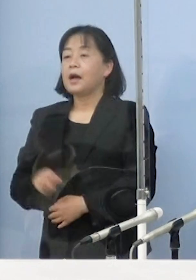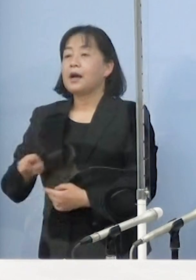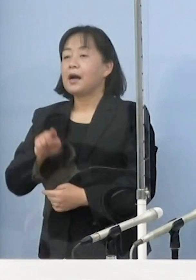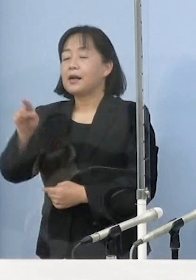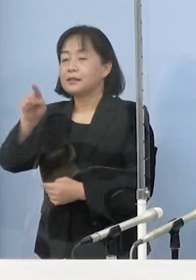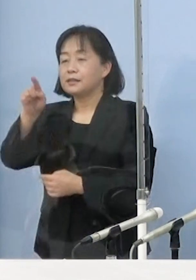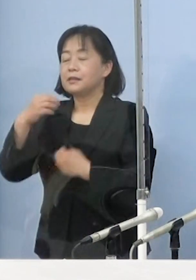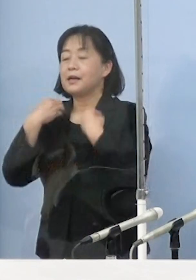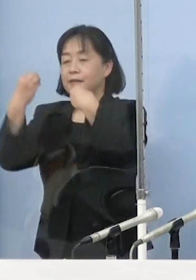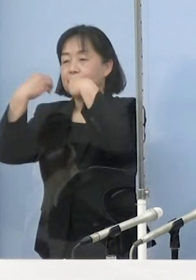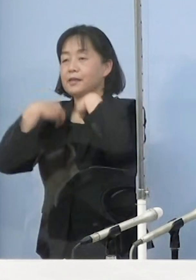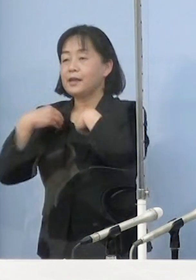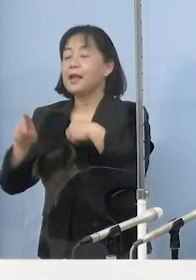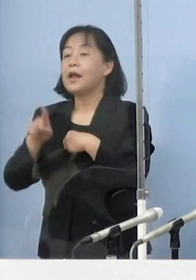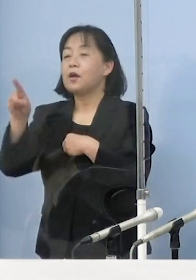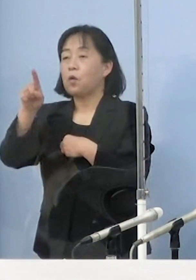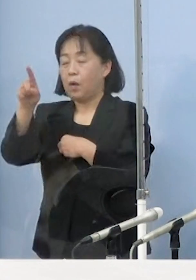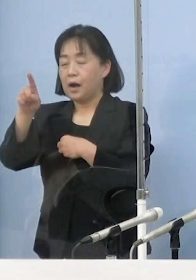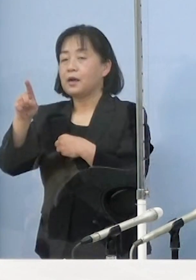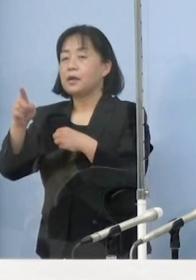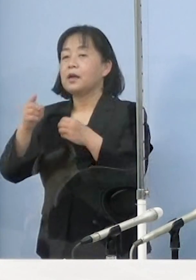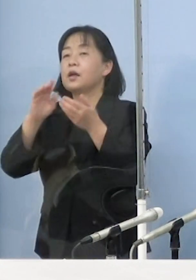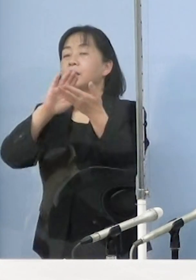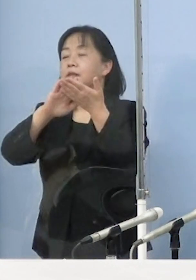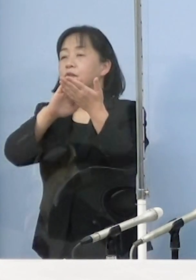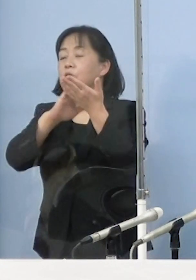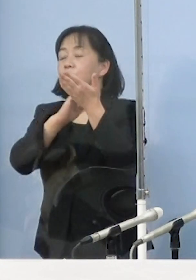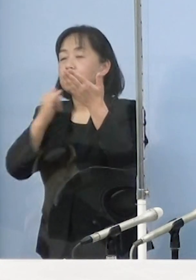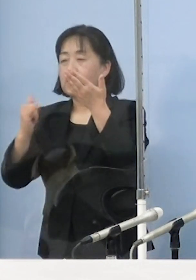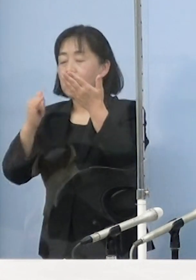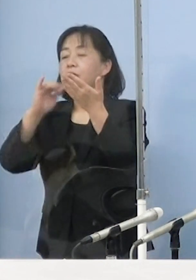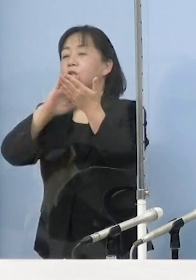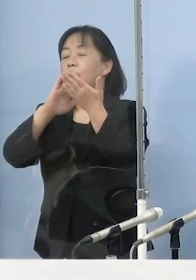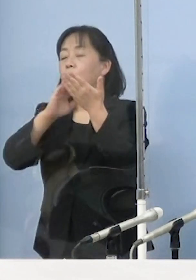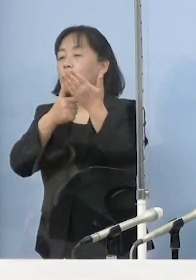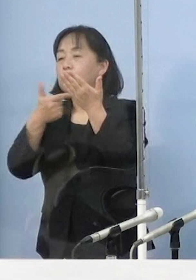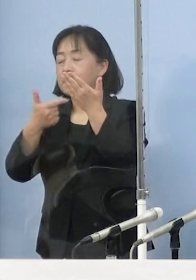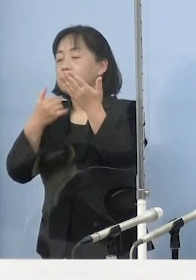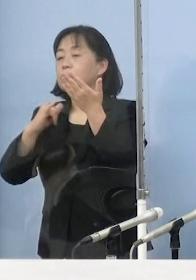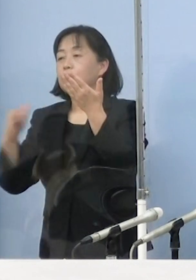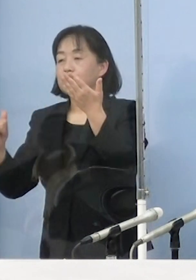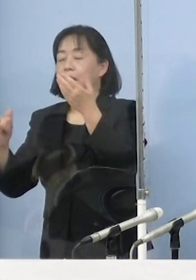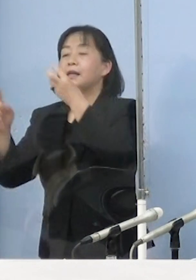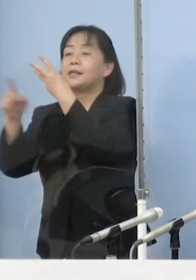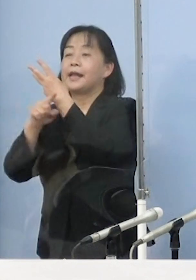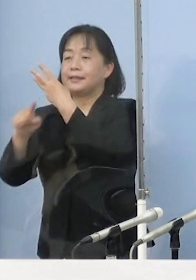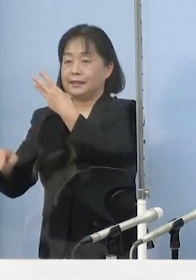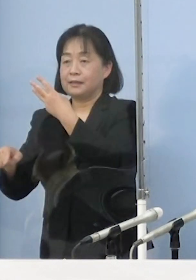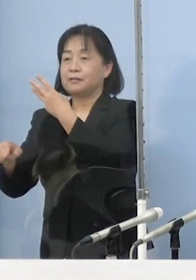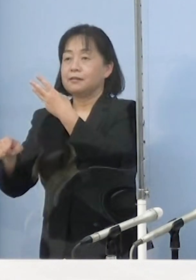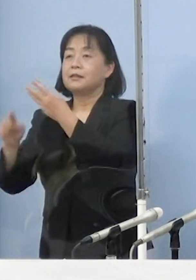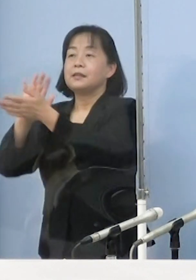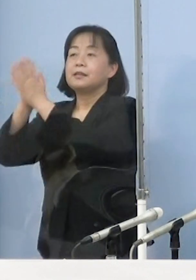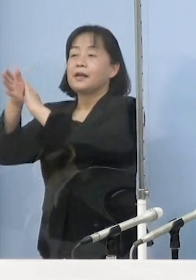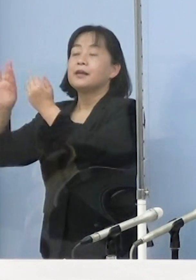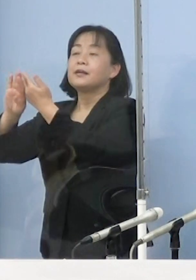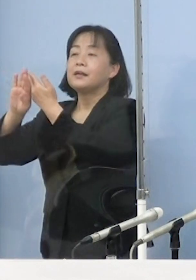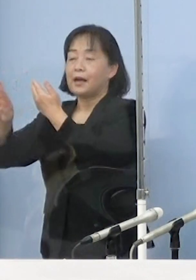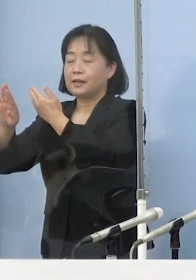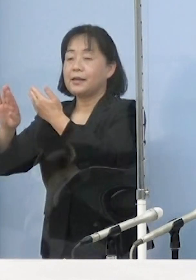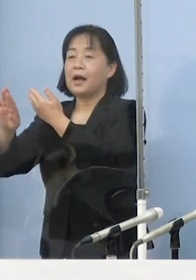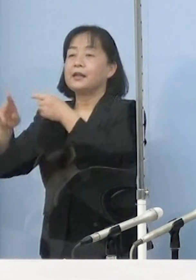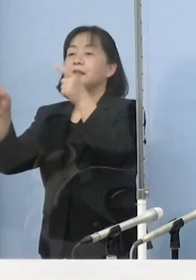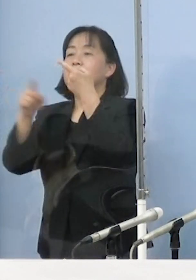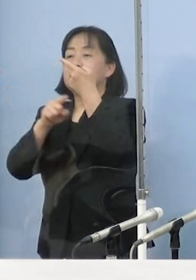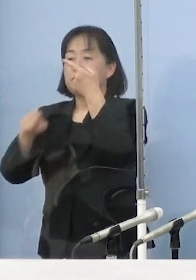路につきましては、濃厚接触者または接触者が3名、県外が1名